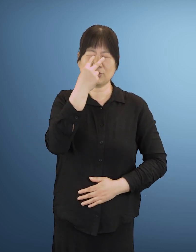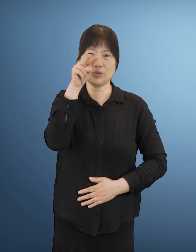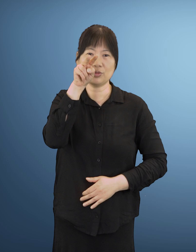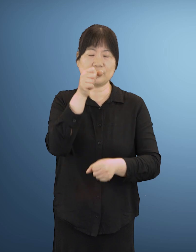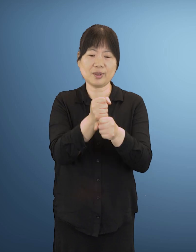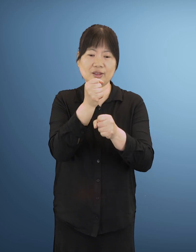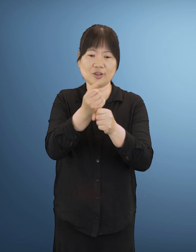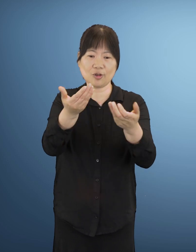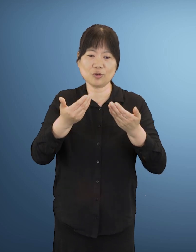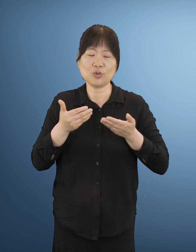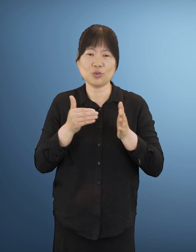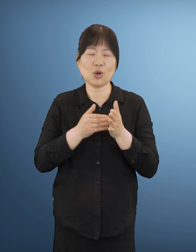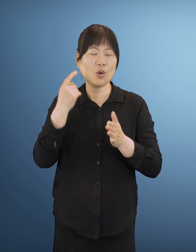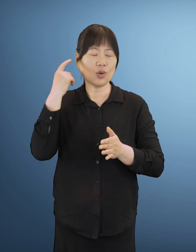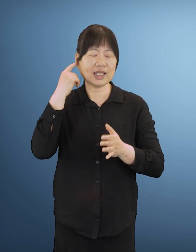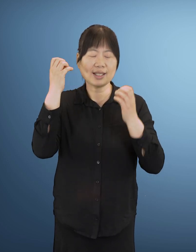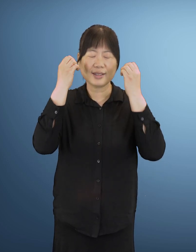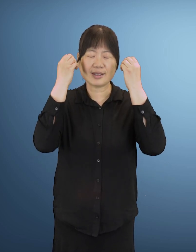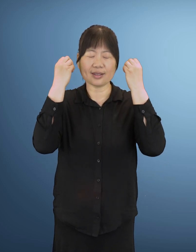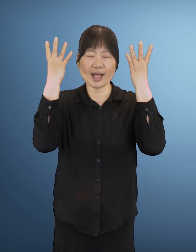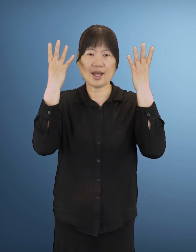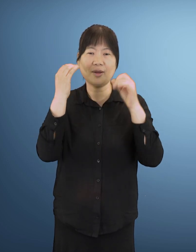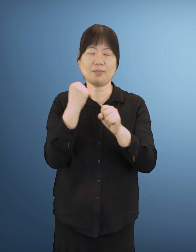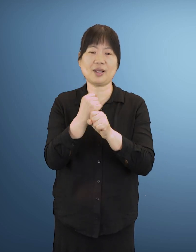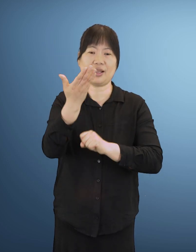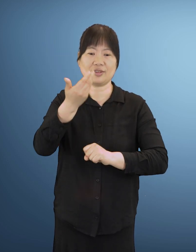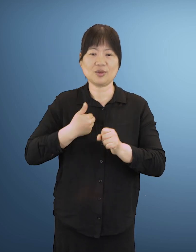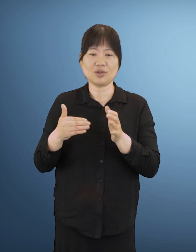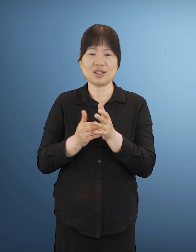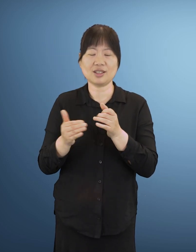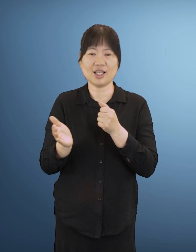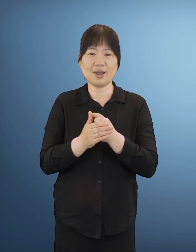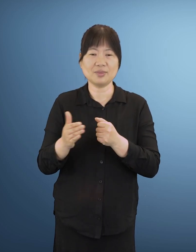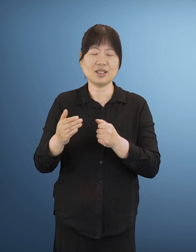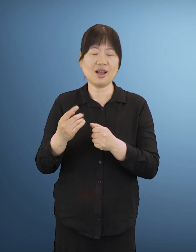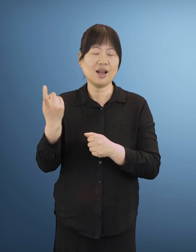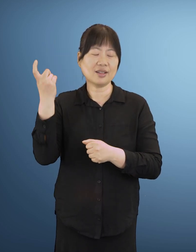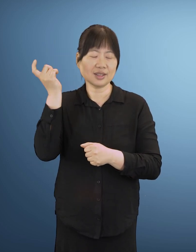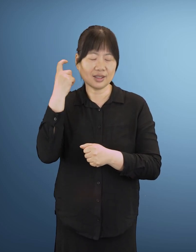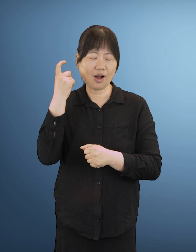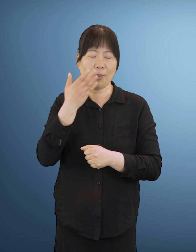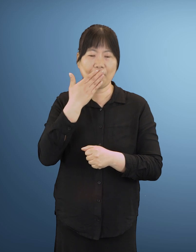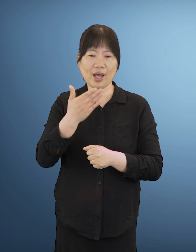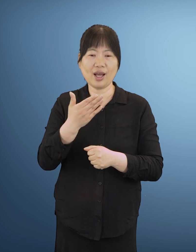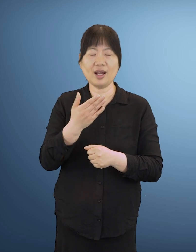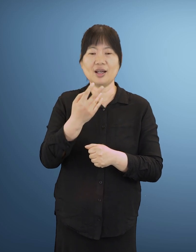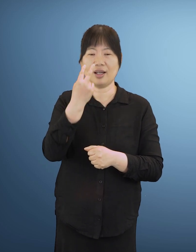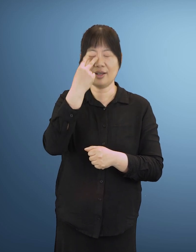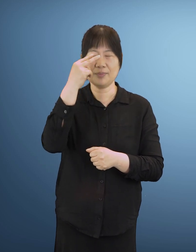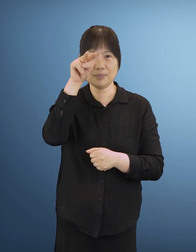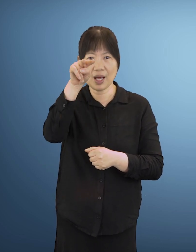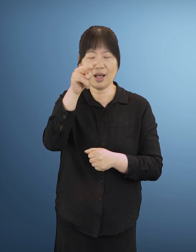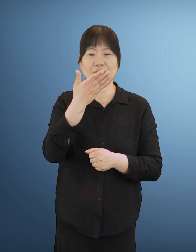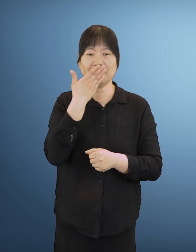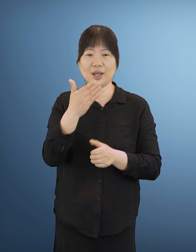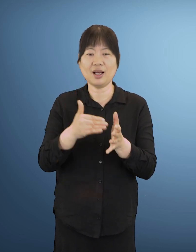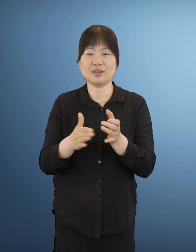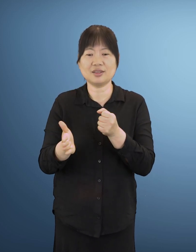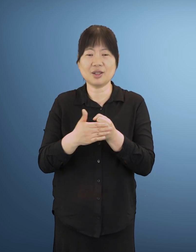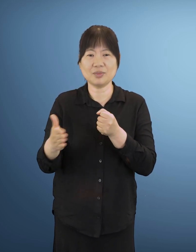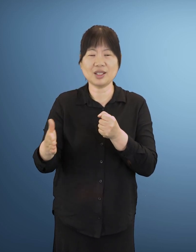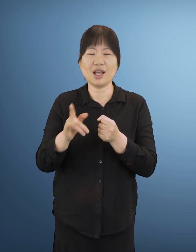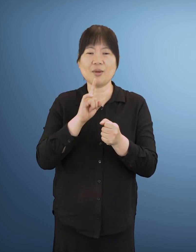만들어 주시고 귀를 새롭게 만드셔서 들리게 만들고 보게 만들었기 때문에